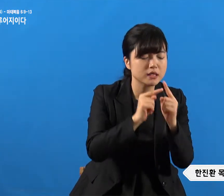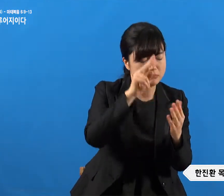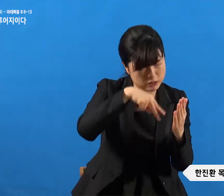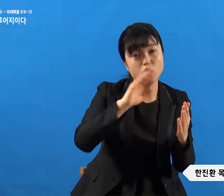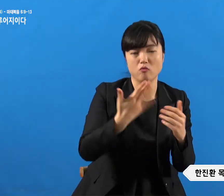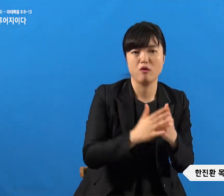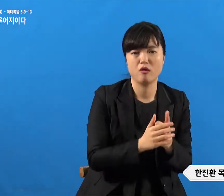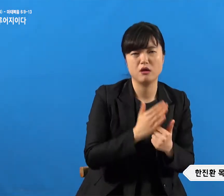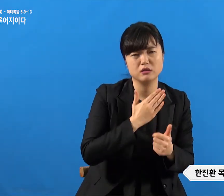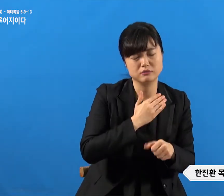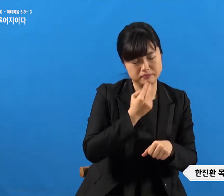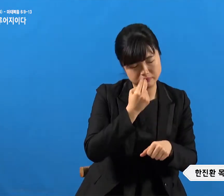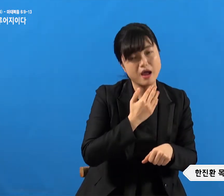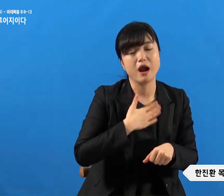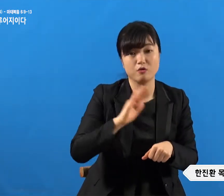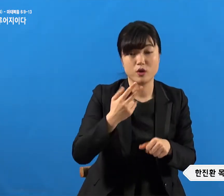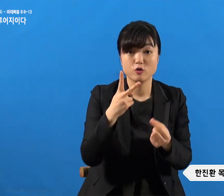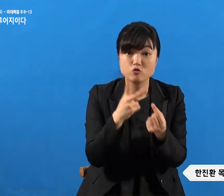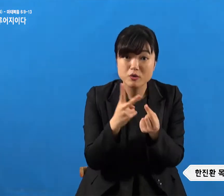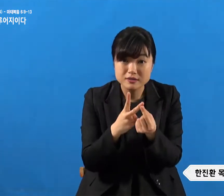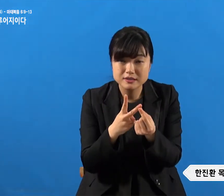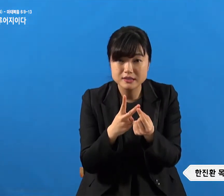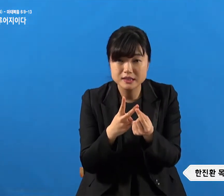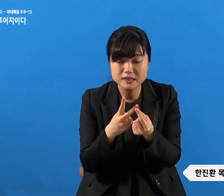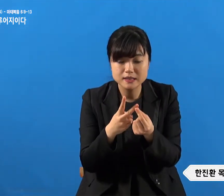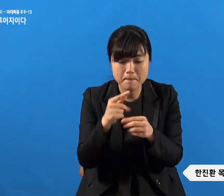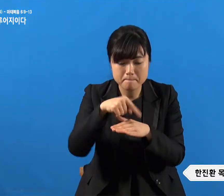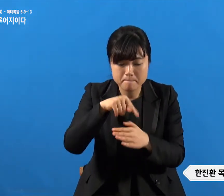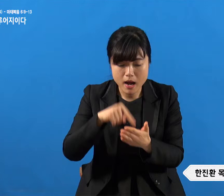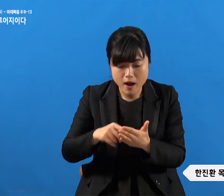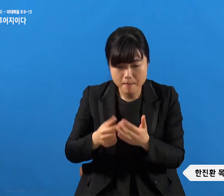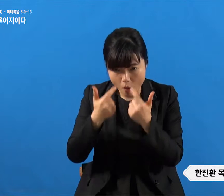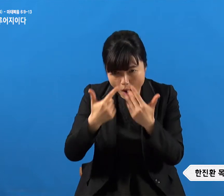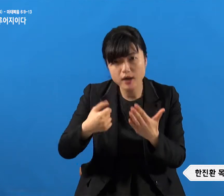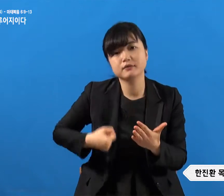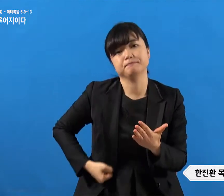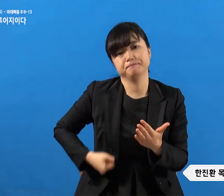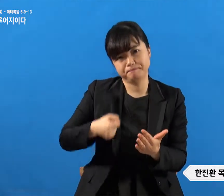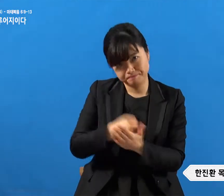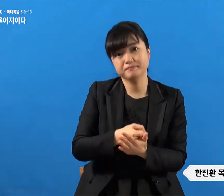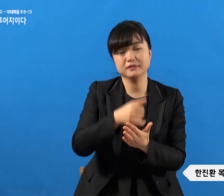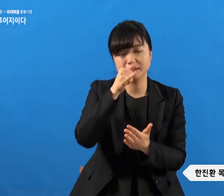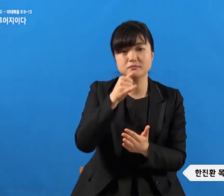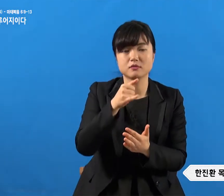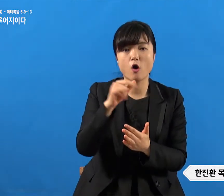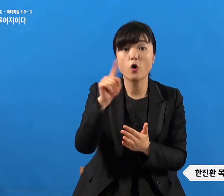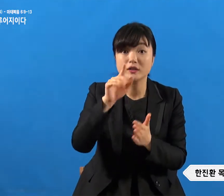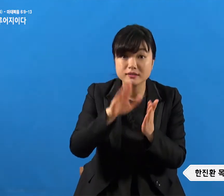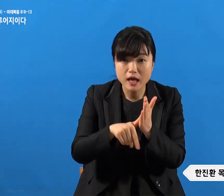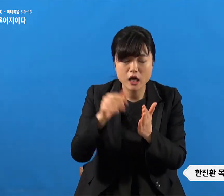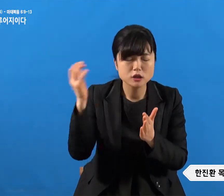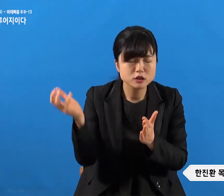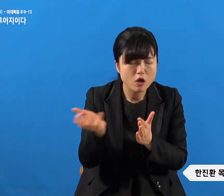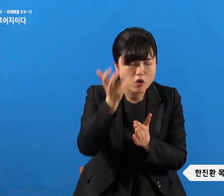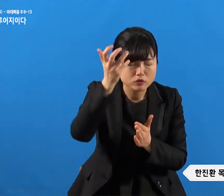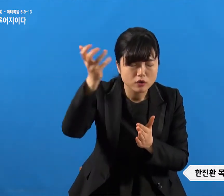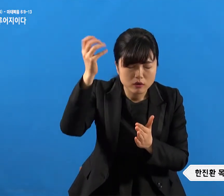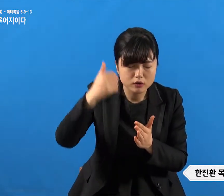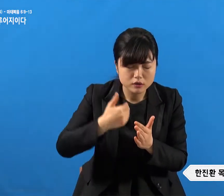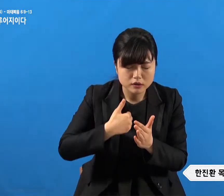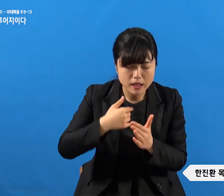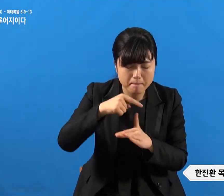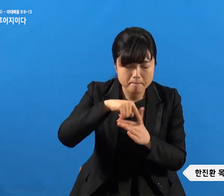됩니다. 두 번째는 내적인 확신입니다. 어떨 때 성령께서